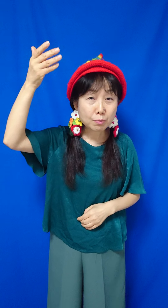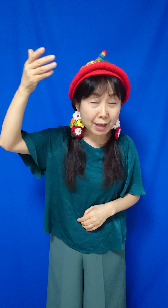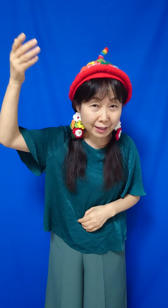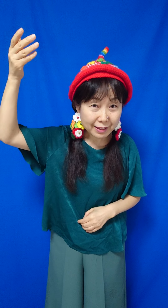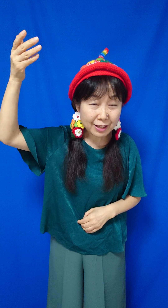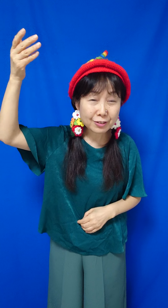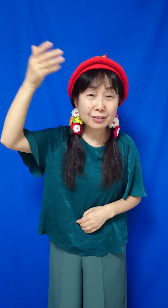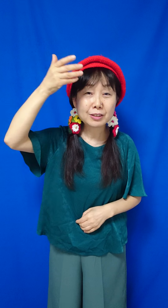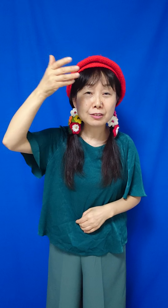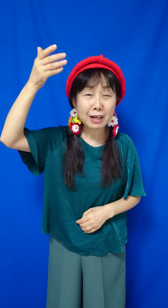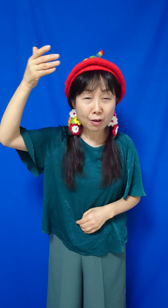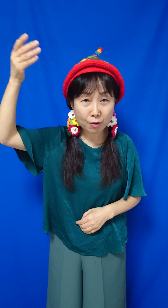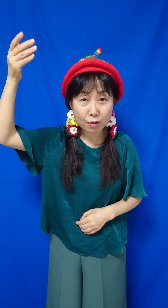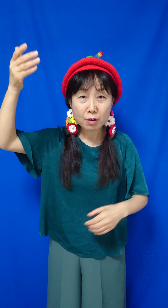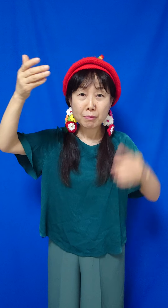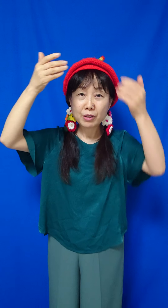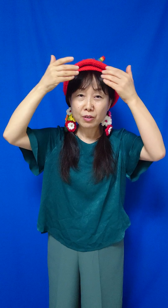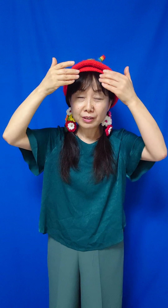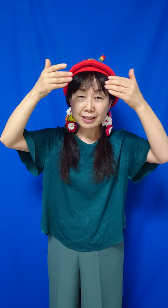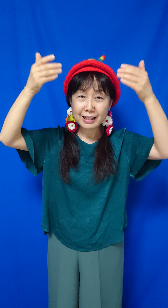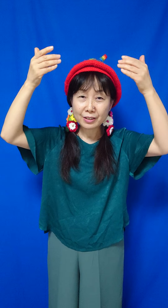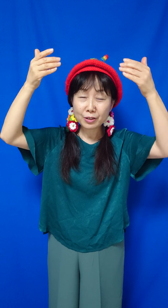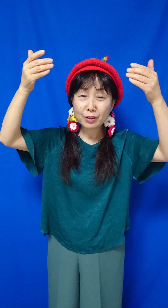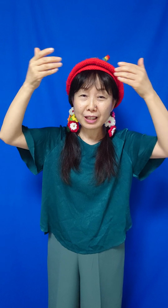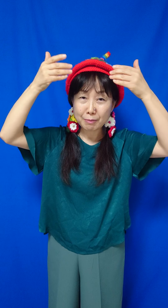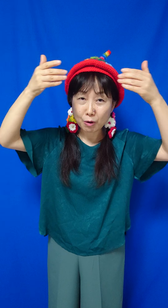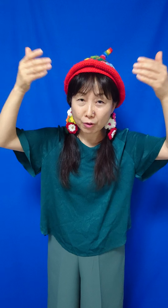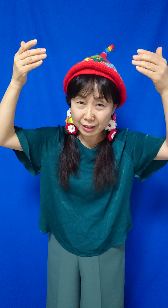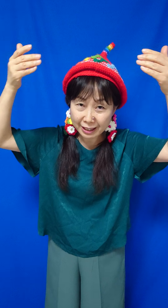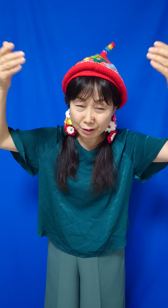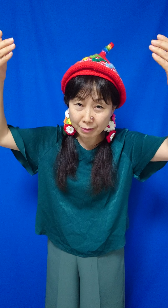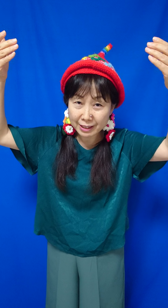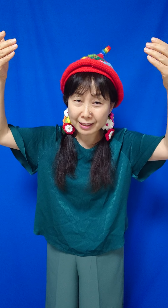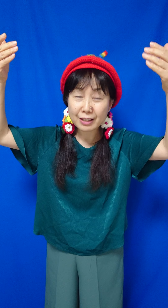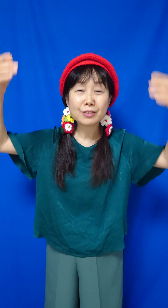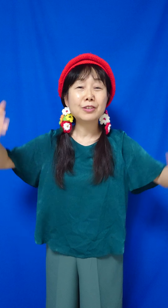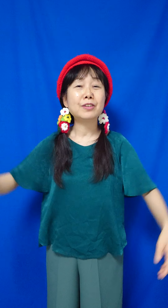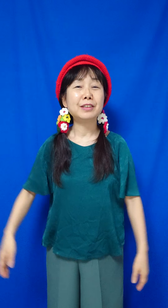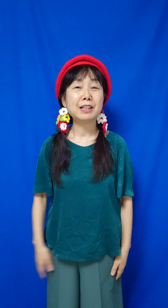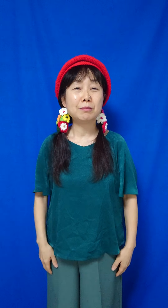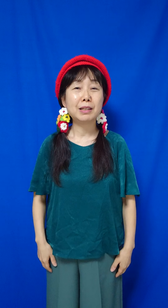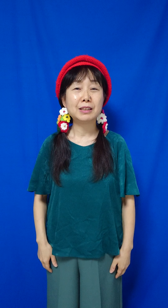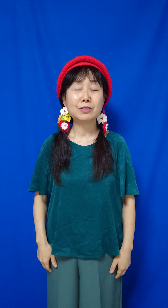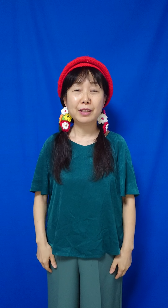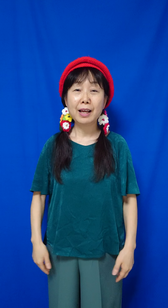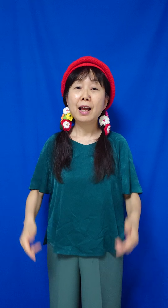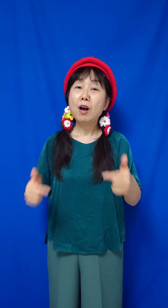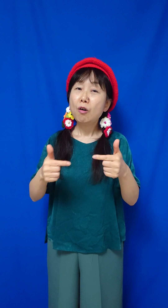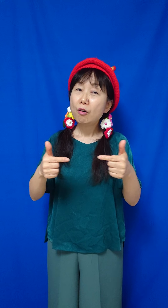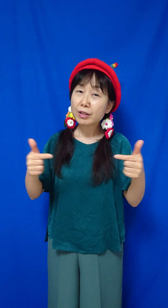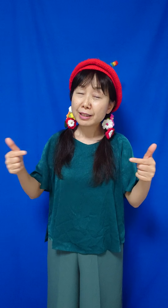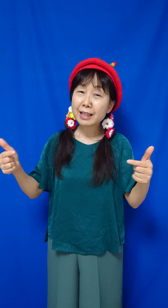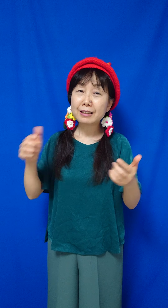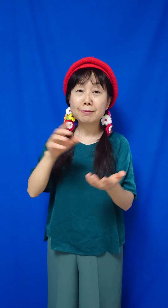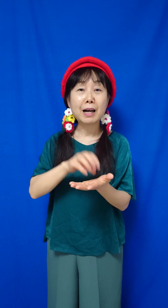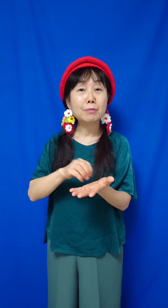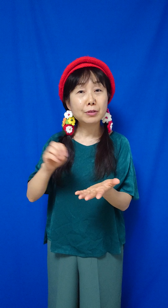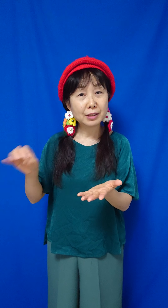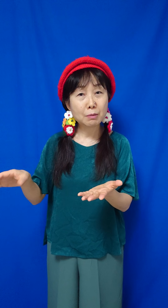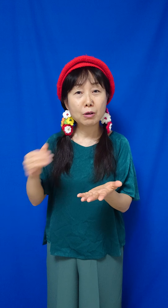夢っていう手話を、まあ、両手でやることで、まあ、大きな夢にっていうことになりますので、大きなっていうのは省いても構